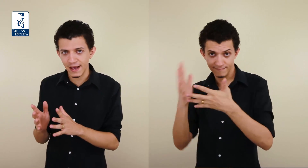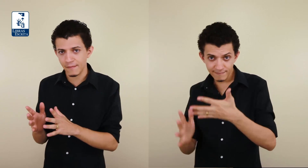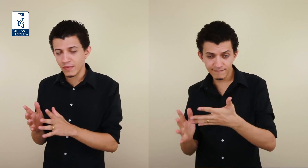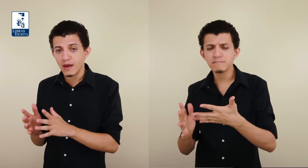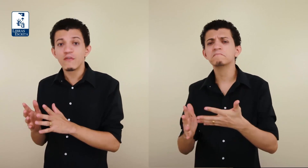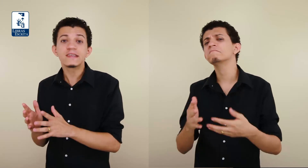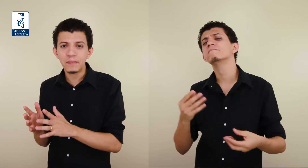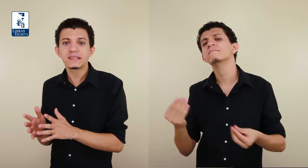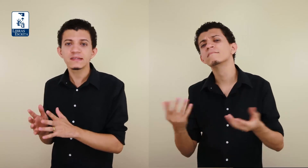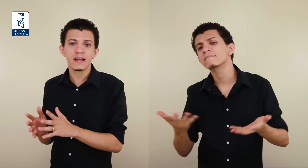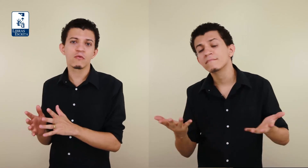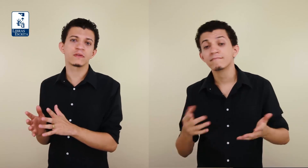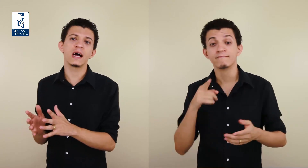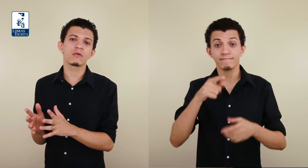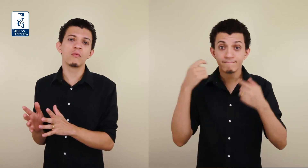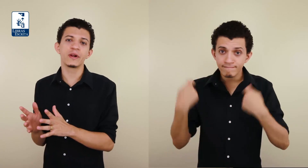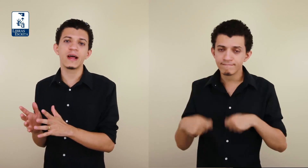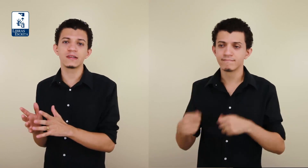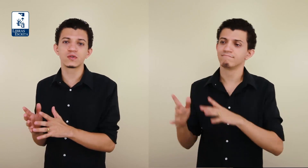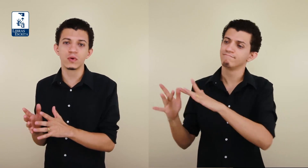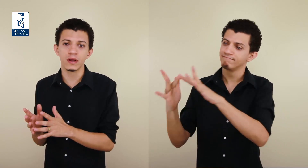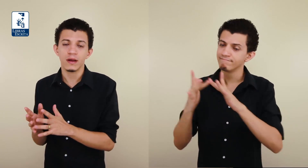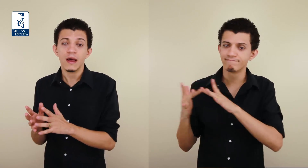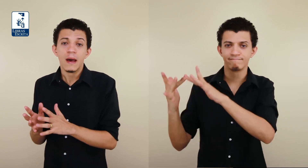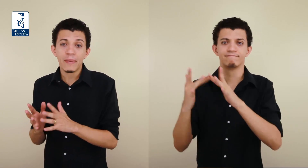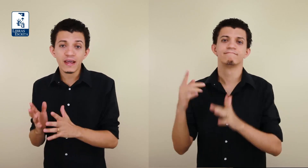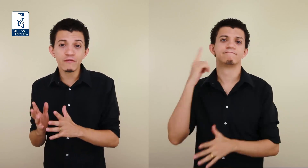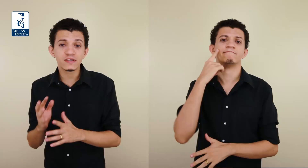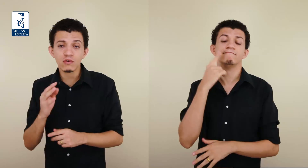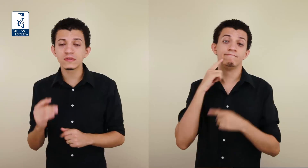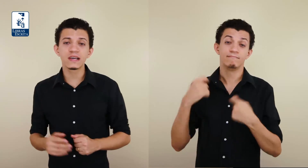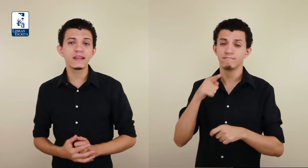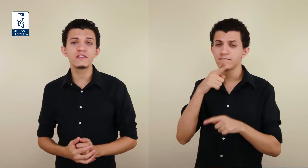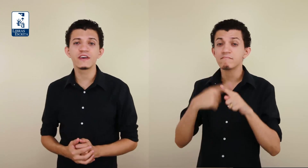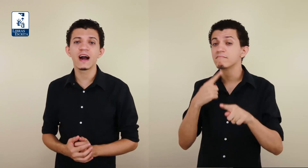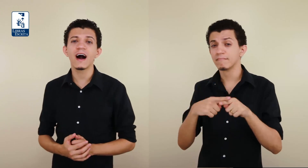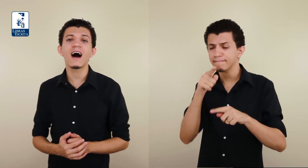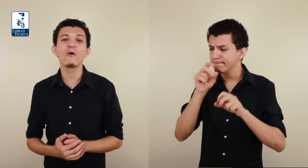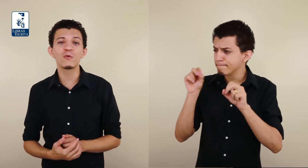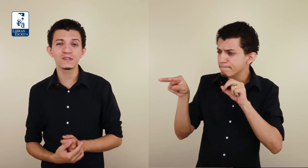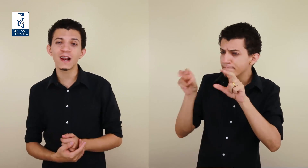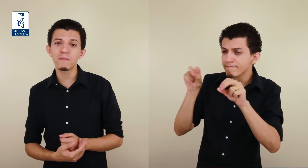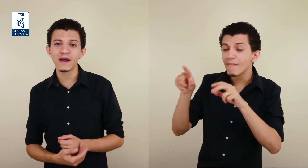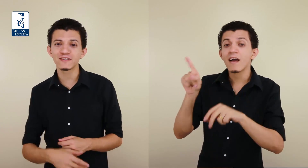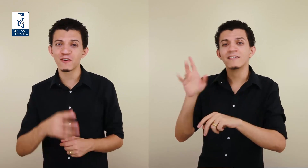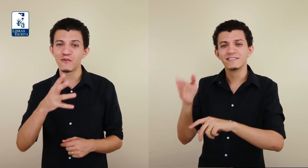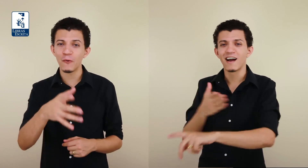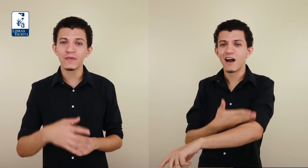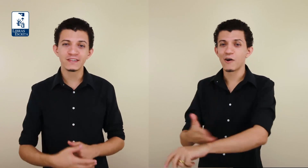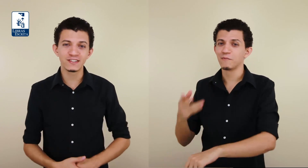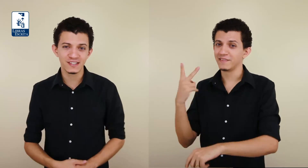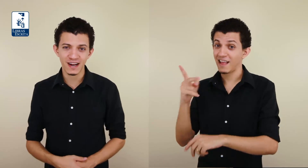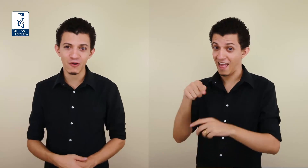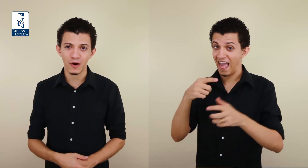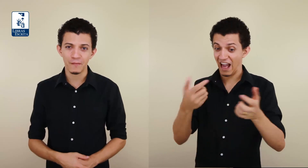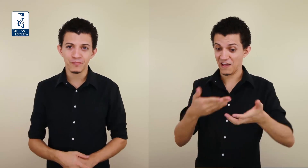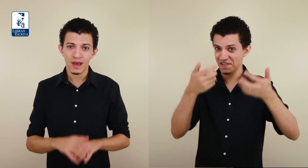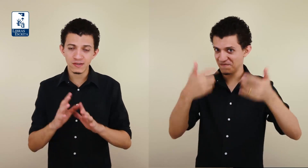brasileira, você precisa ter contato com a comunidade surda, para que você consiga identificar alguns elementos que eu vou te dizer agora. É o